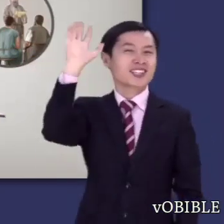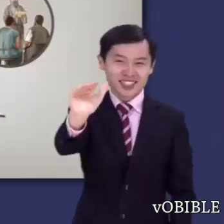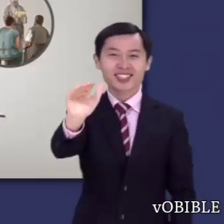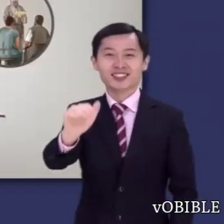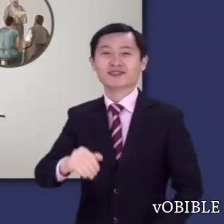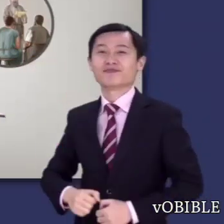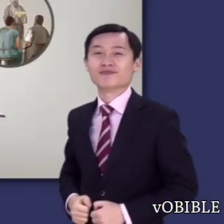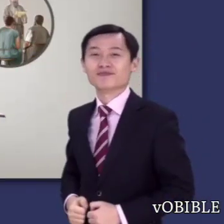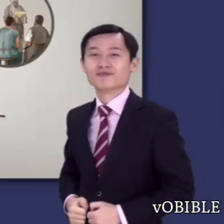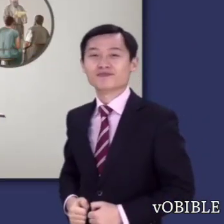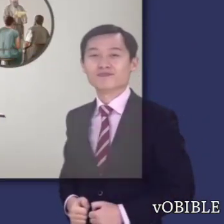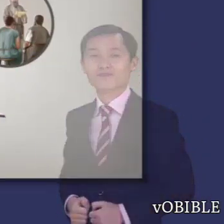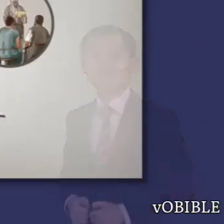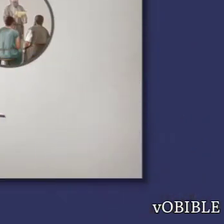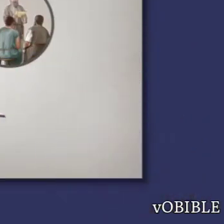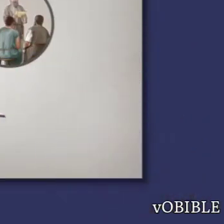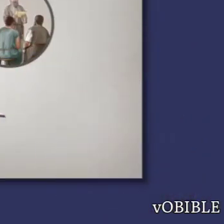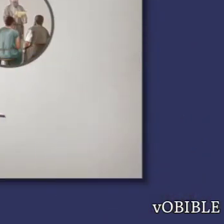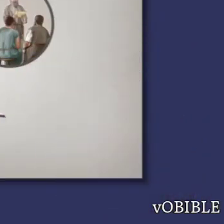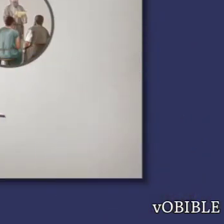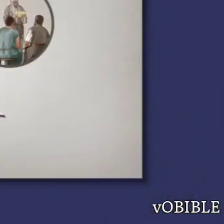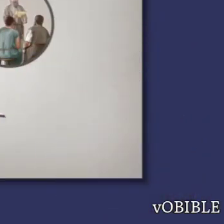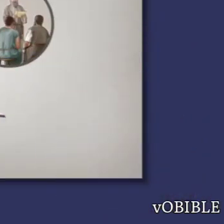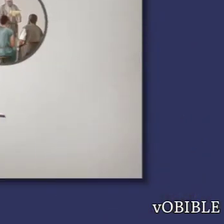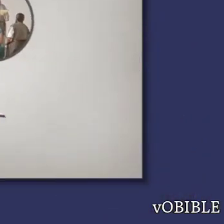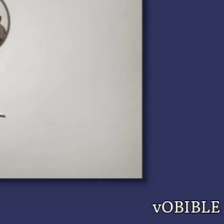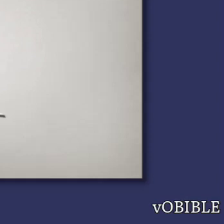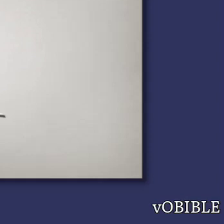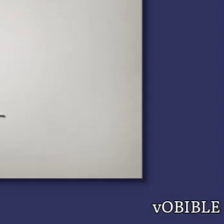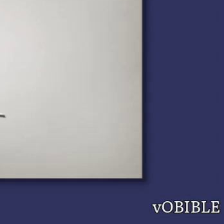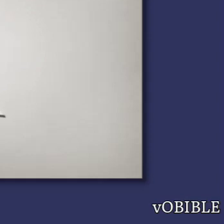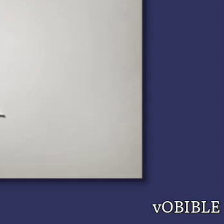求，并与上帝有良好的关系。